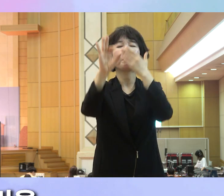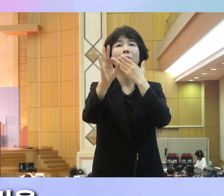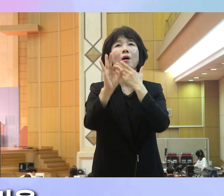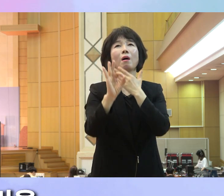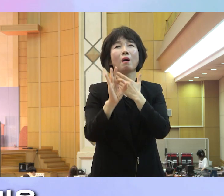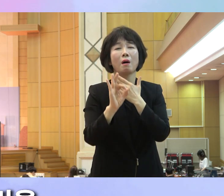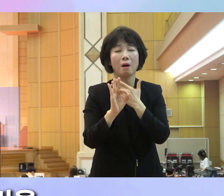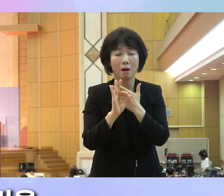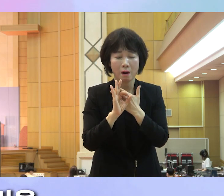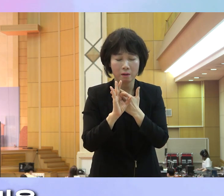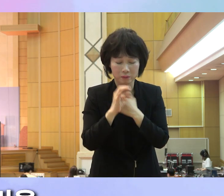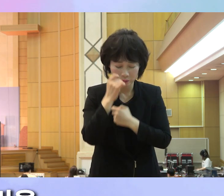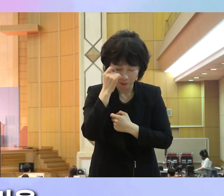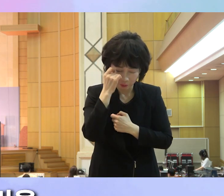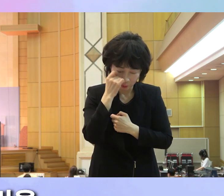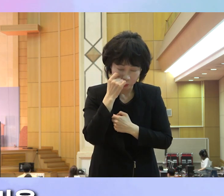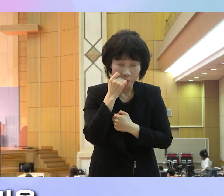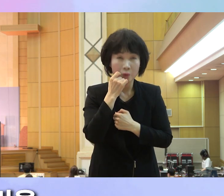바라보면